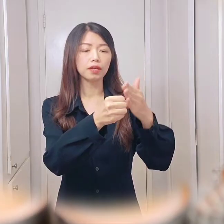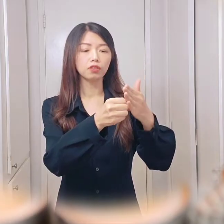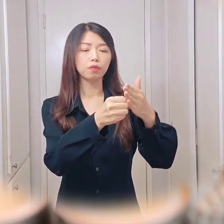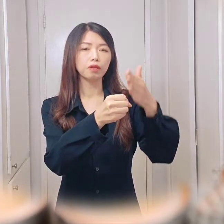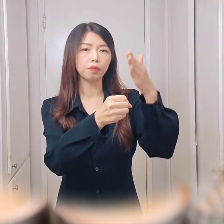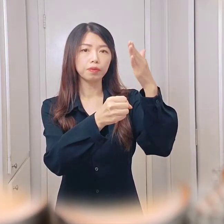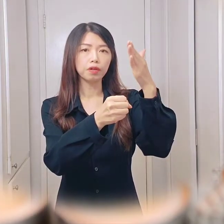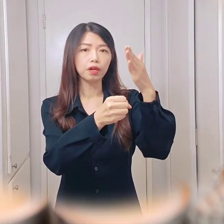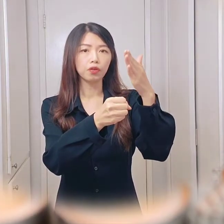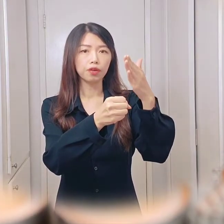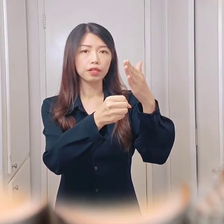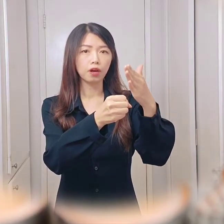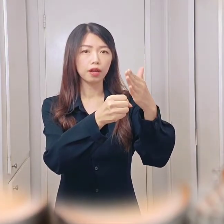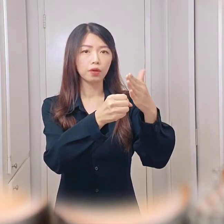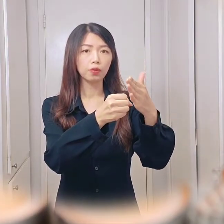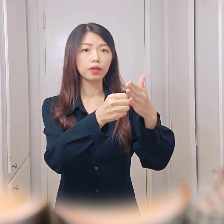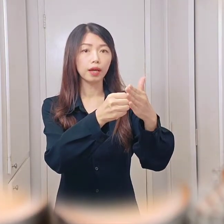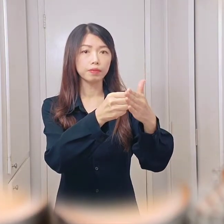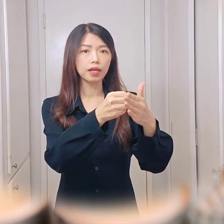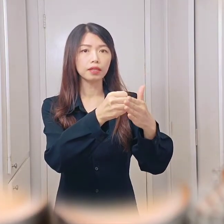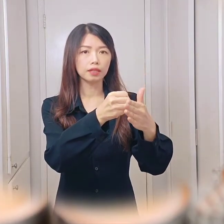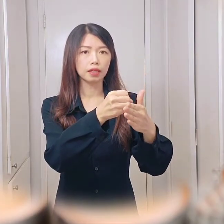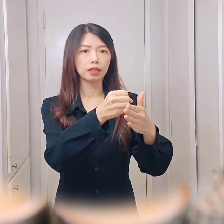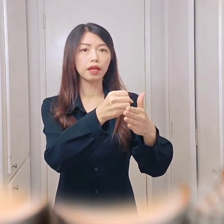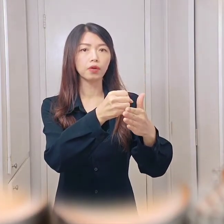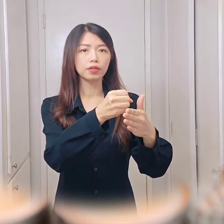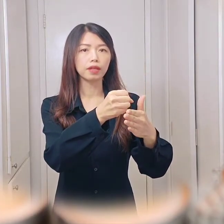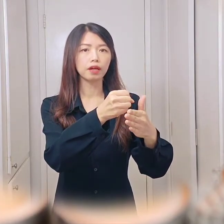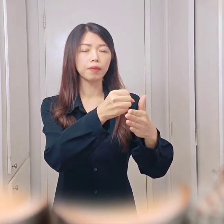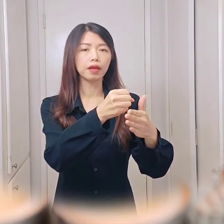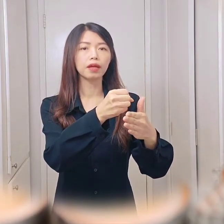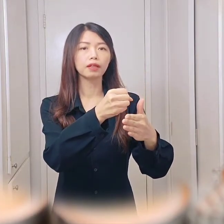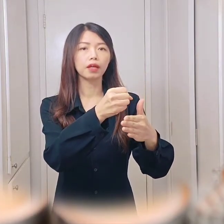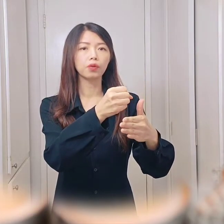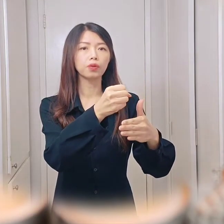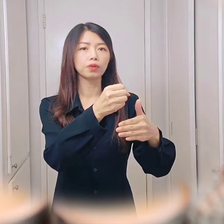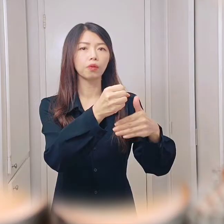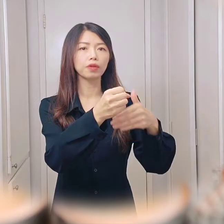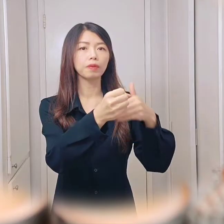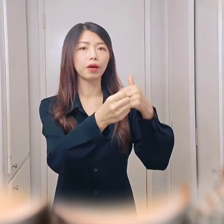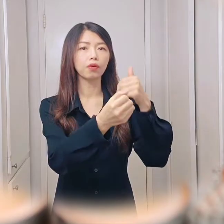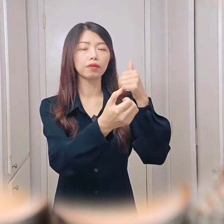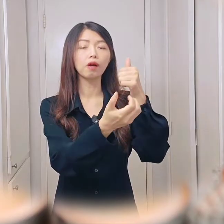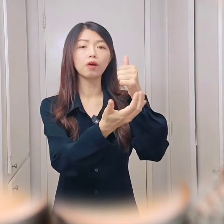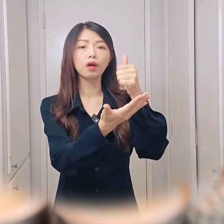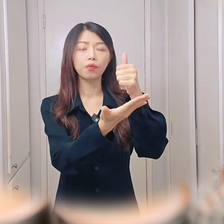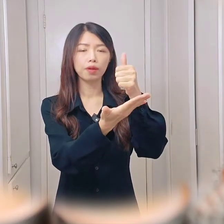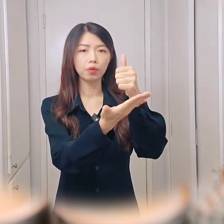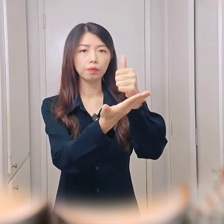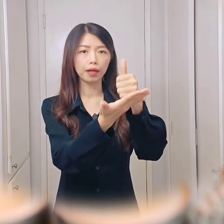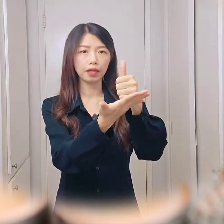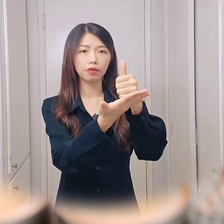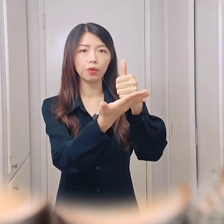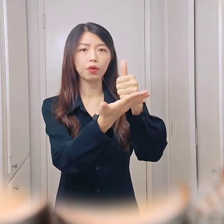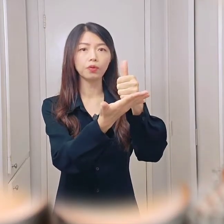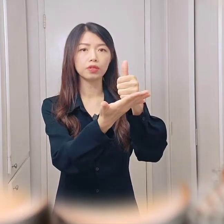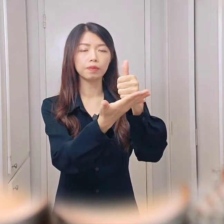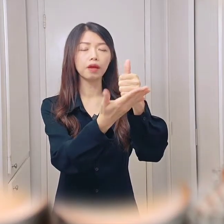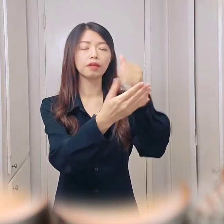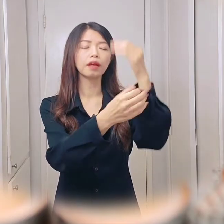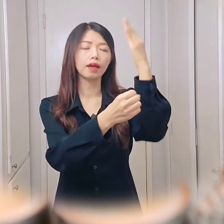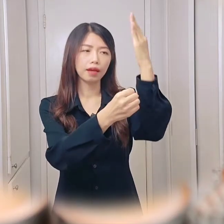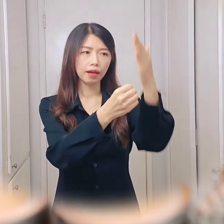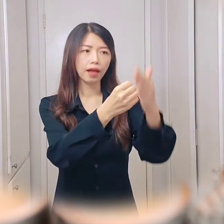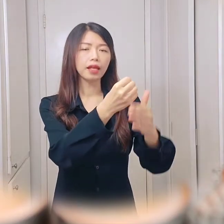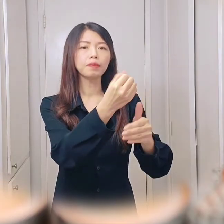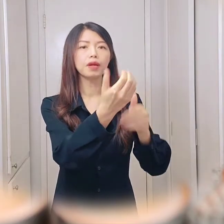피셔서 이 주먹 옆을 위에서 아래로 감싸듯이 내려오신 다음에 그대로 오른손 엄지를 바꿔서 왼손 바닥 위에